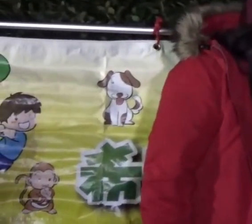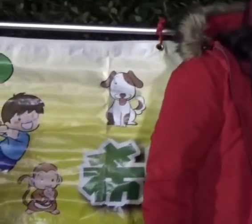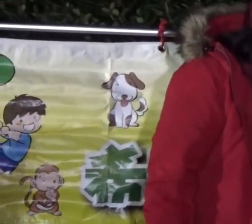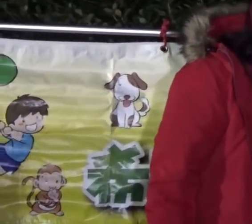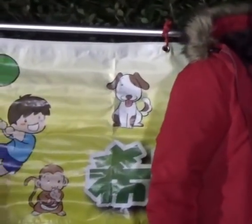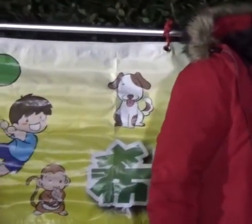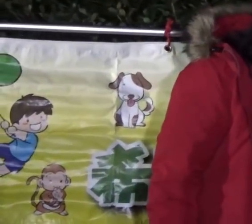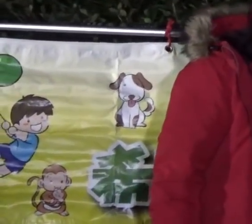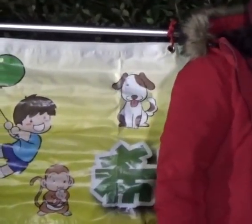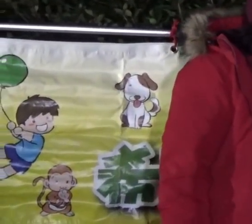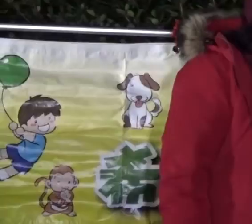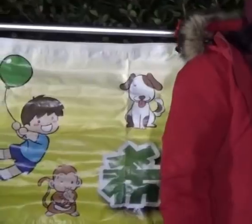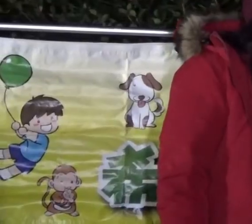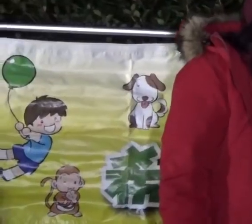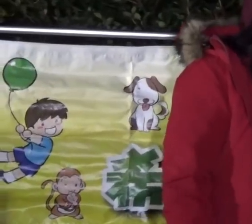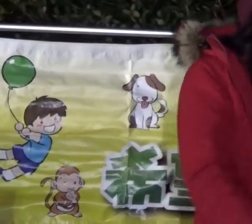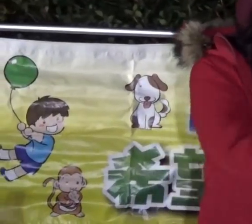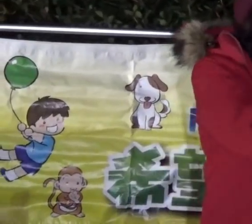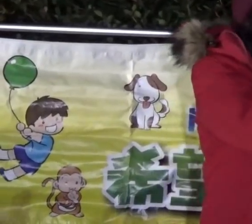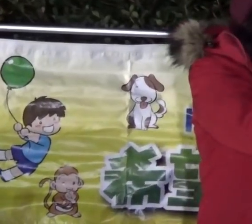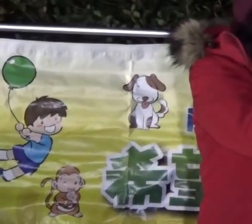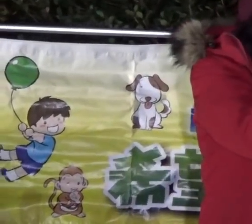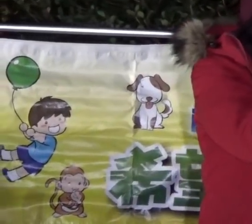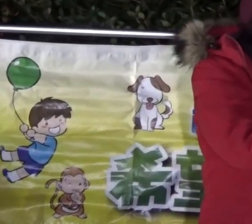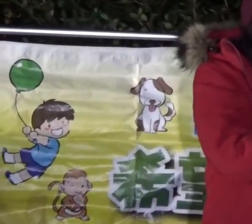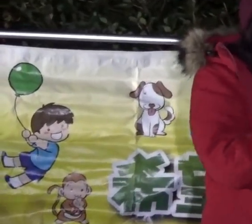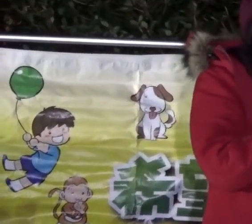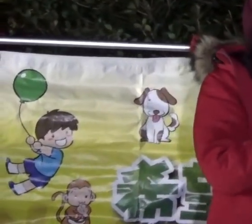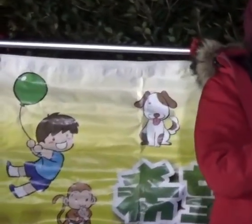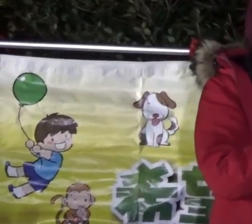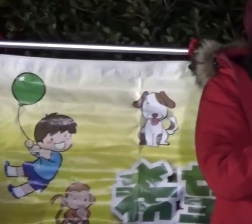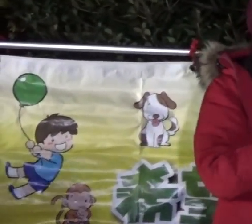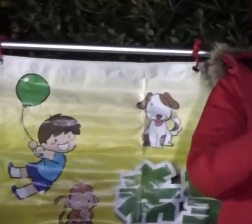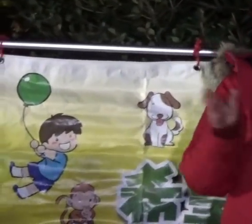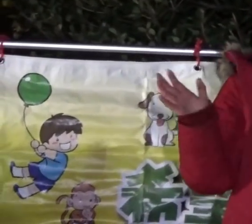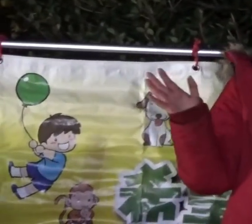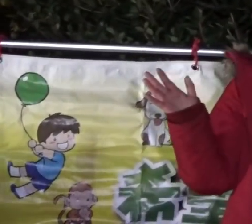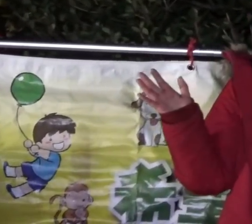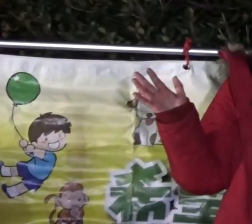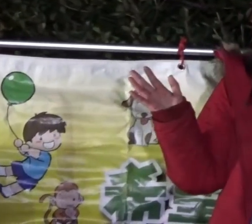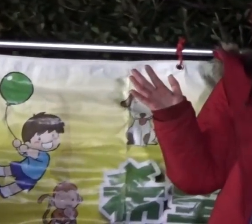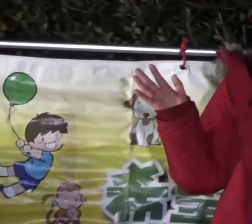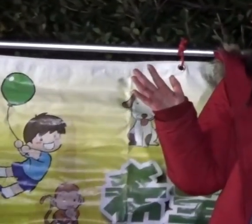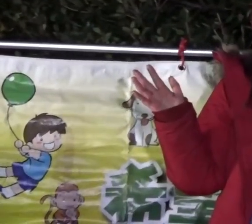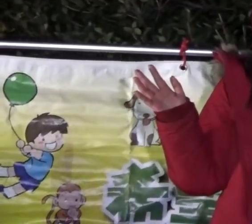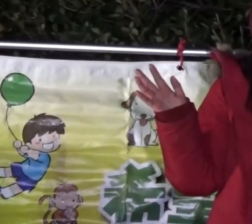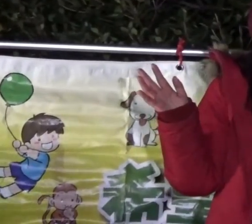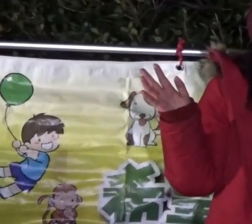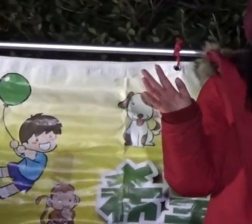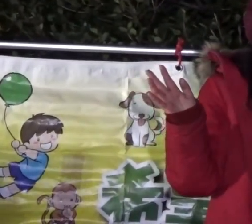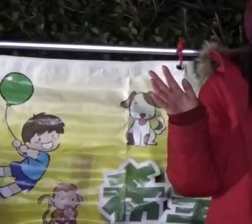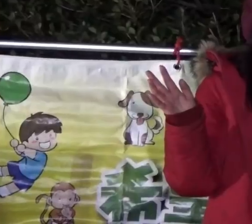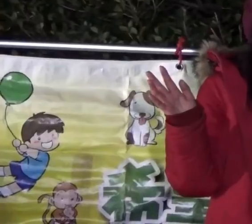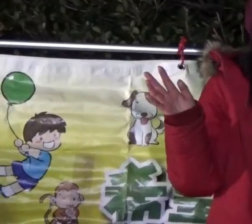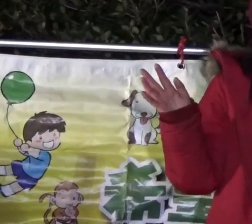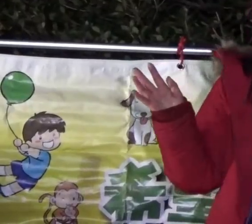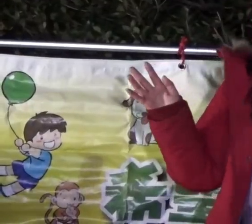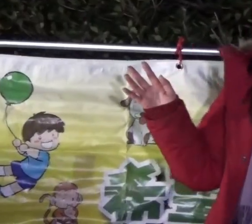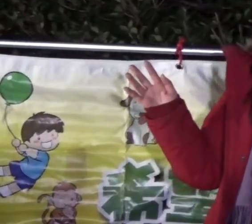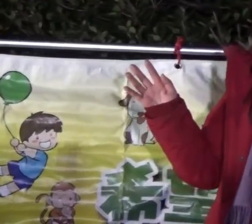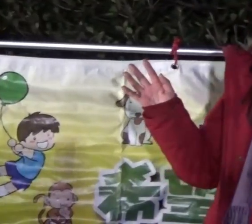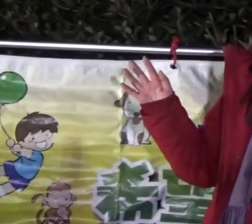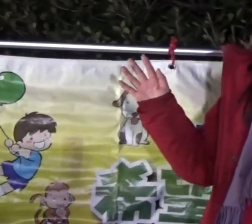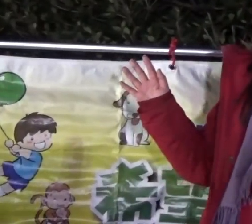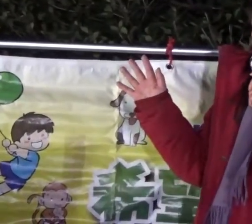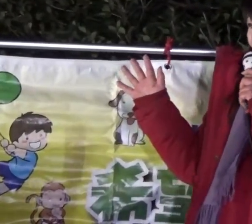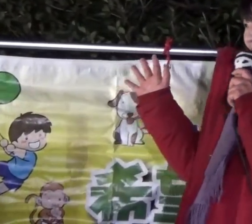時はね。ありがとうございます。音楽隊の皆さん、ありがとうございます。スイキャステーション動画をご覧の皆さんもありが